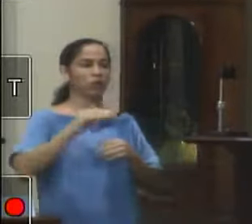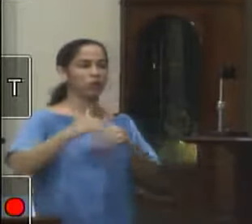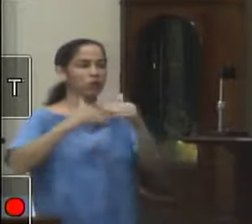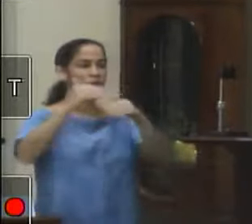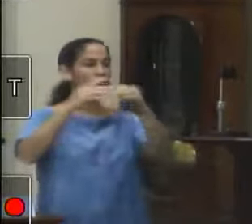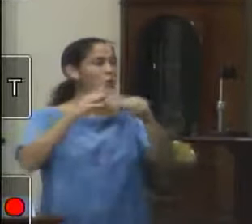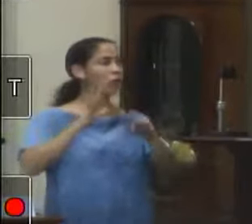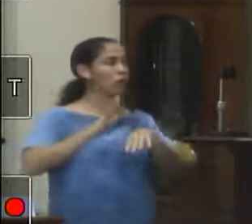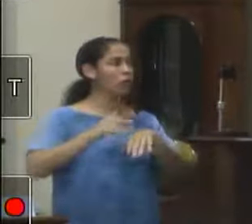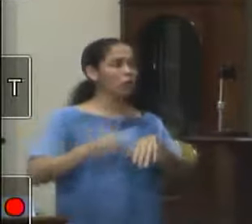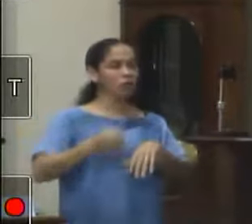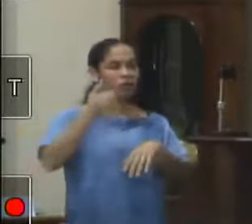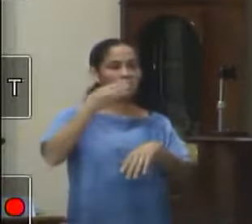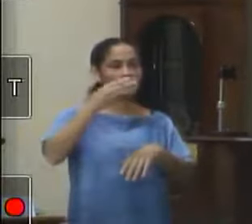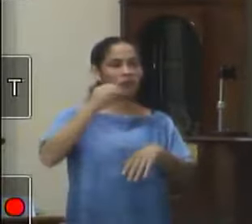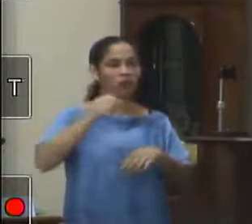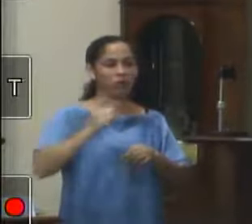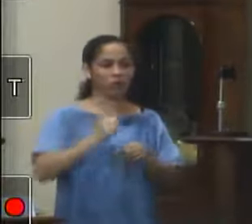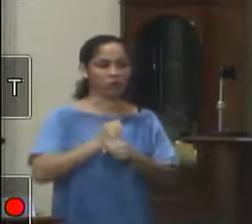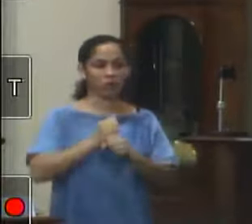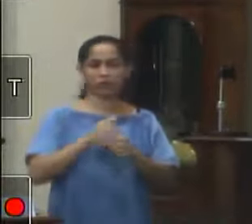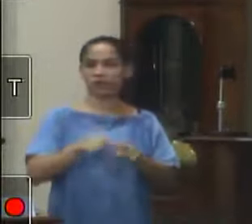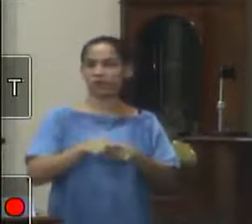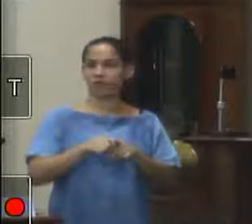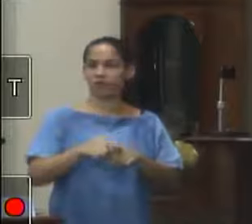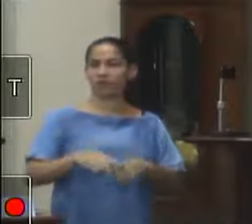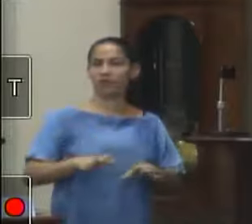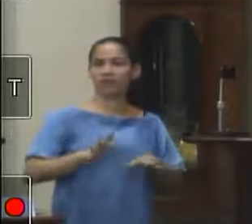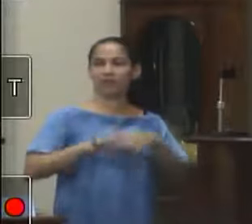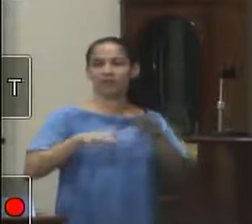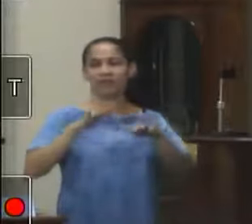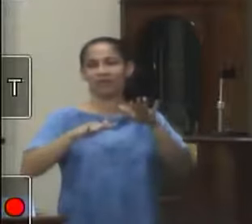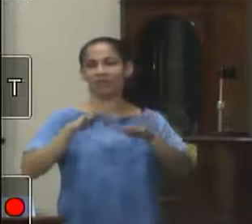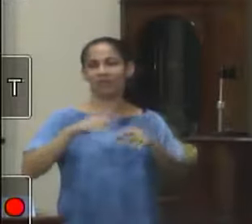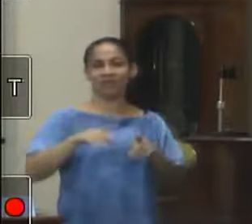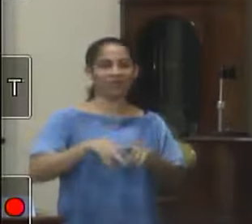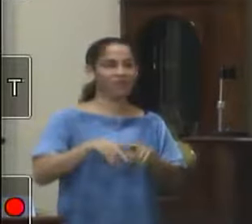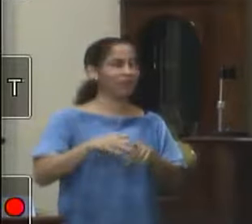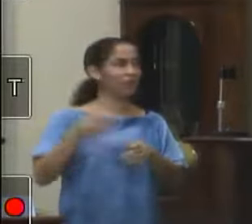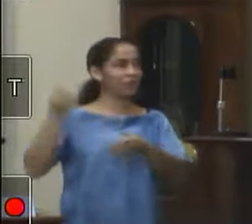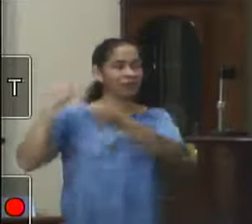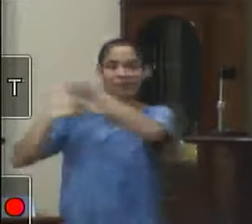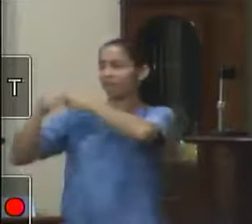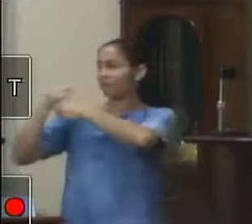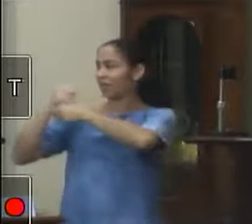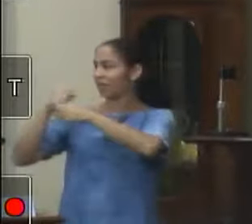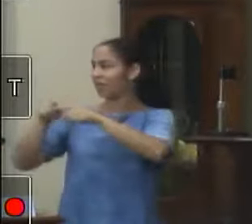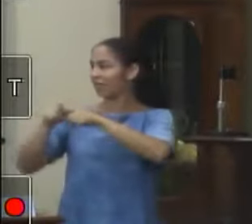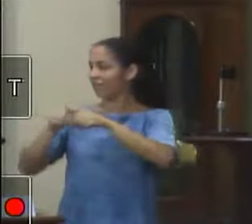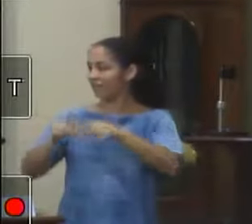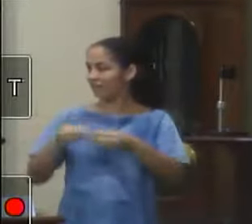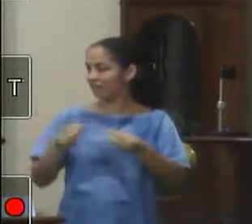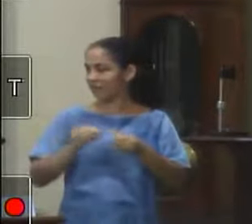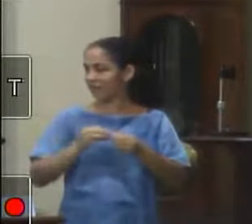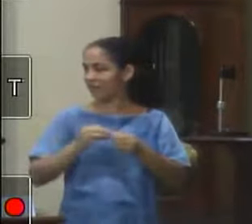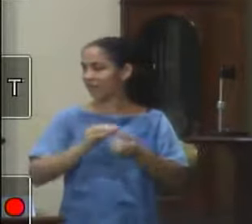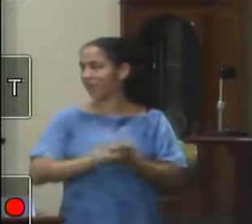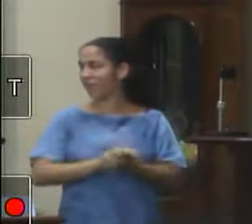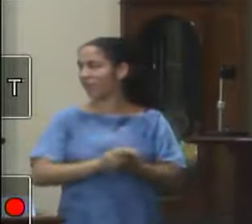quase 30 anos, e fico imaginando, se nós já tivéssemos há mais tempos, o quanto nós estaríamos